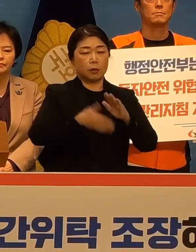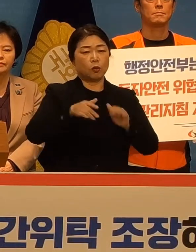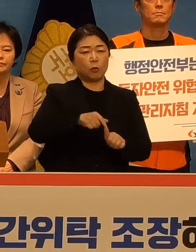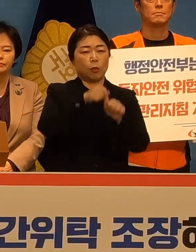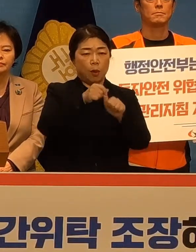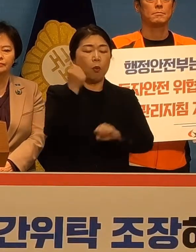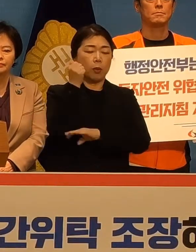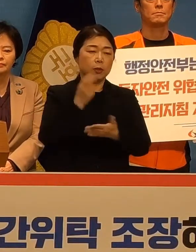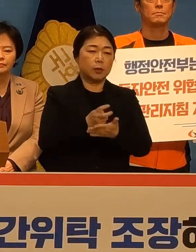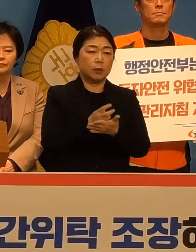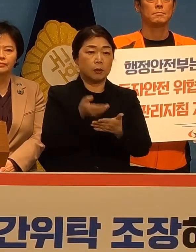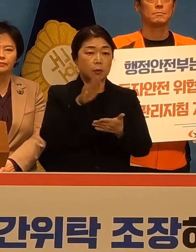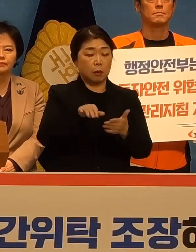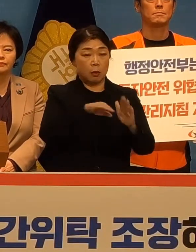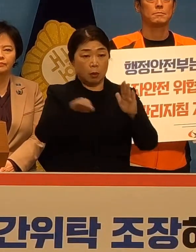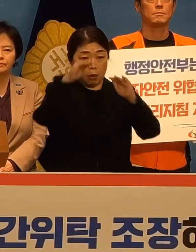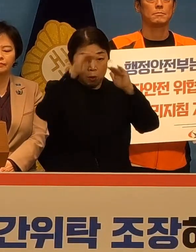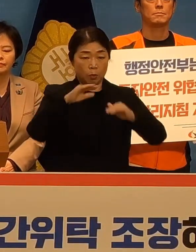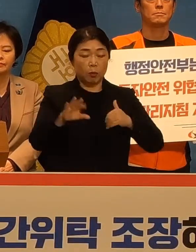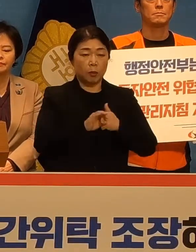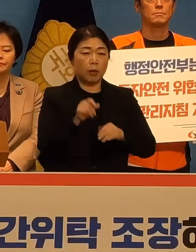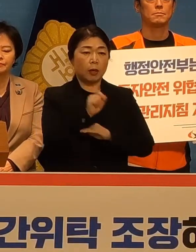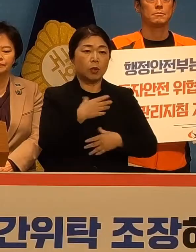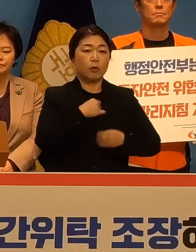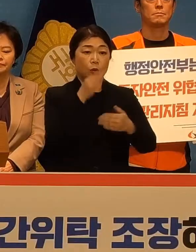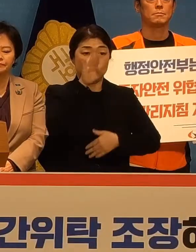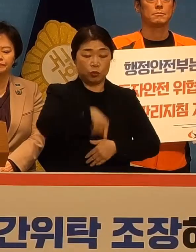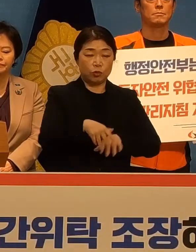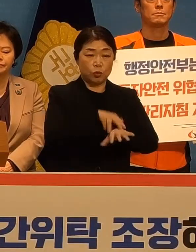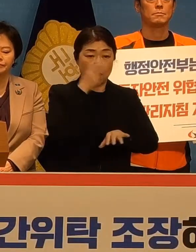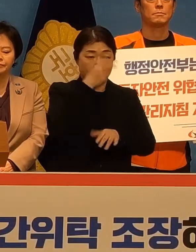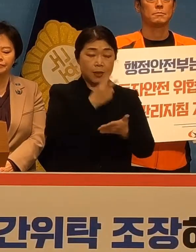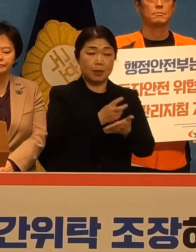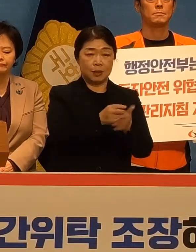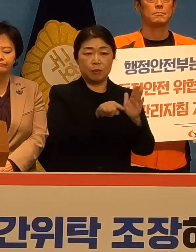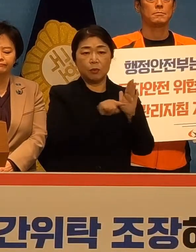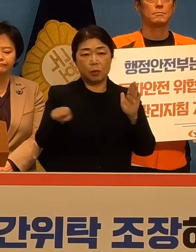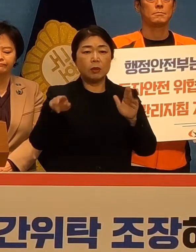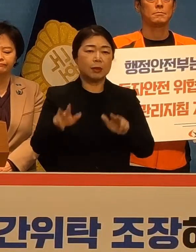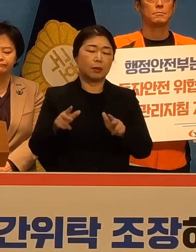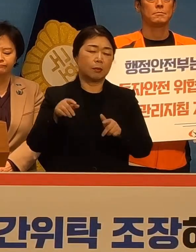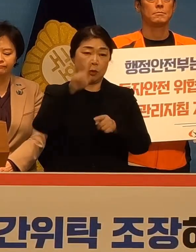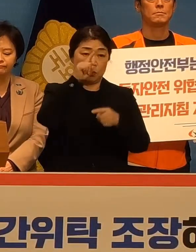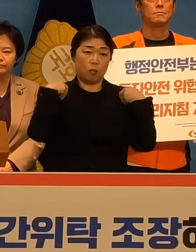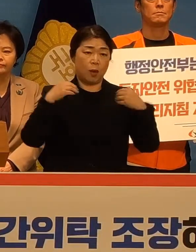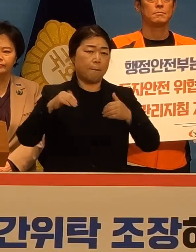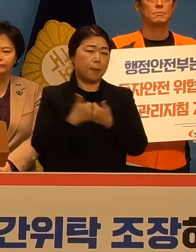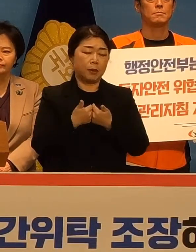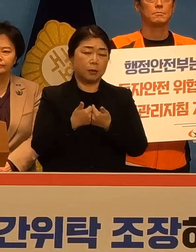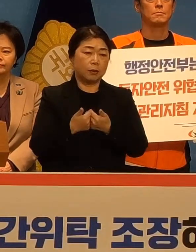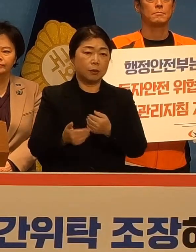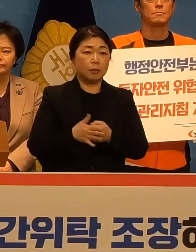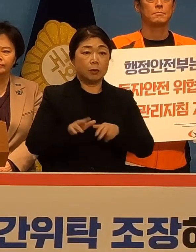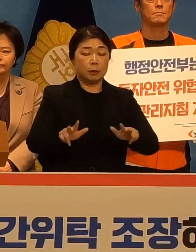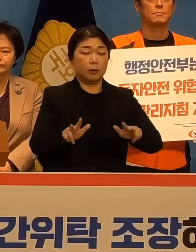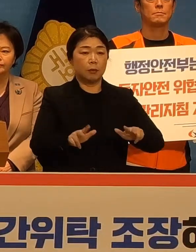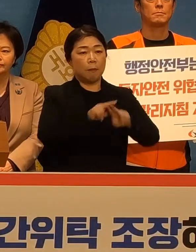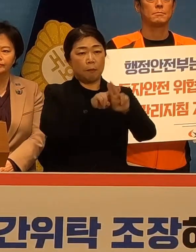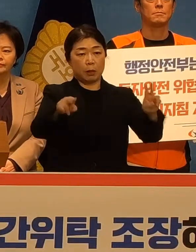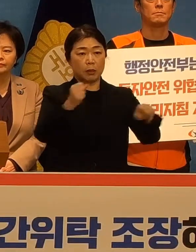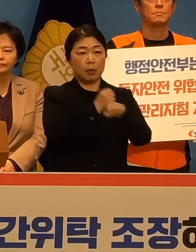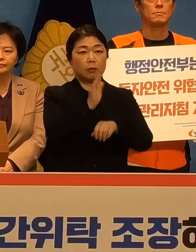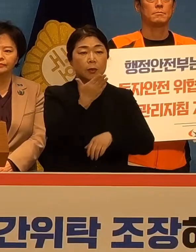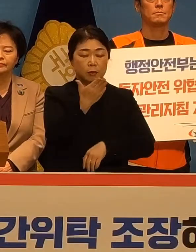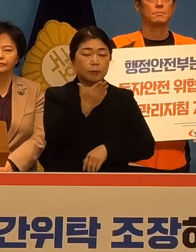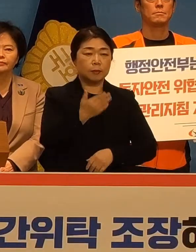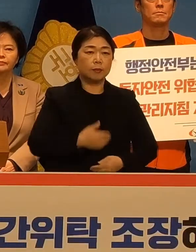있습니다. 이런 과제에 비추어 보더라도 행안부의 조직관리 지침은 새 정부의 정책에 반하는 것이며 당장 폐지되어야